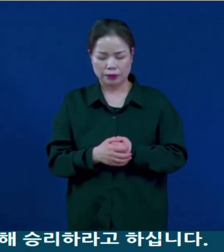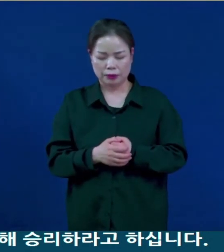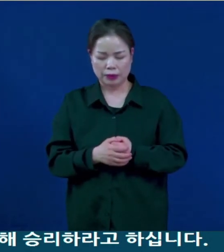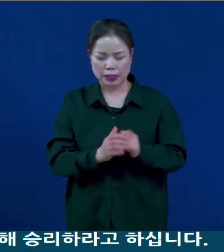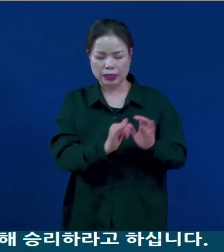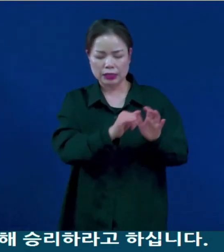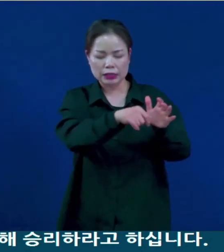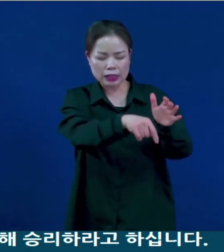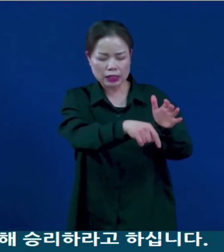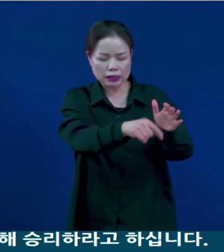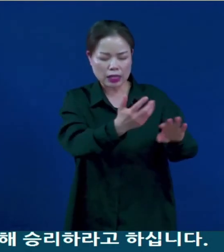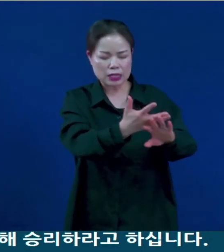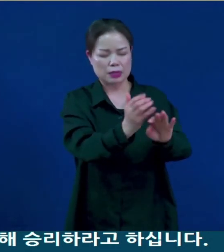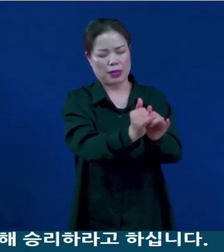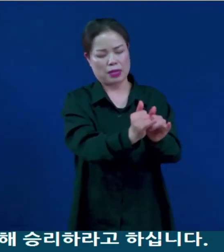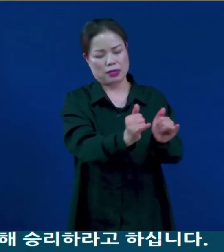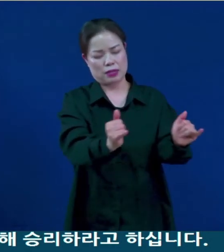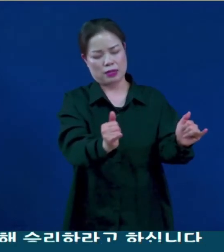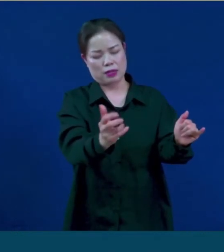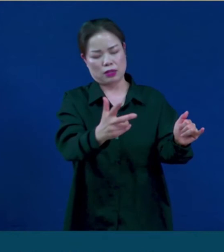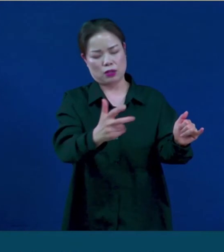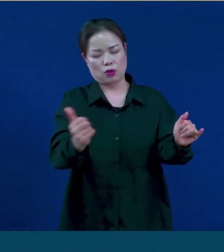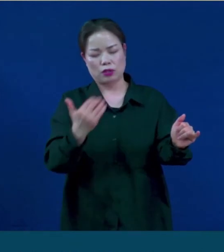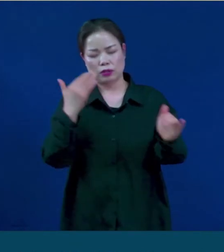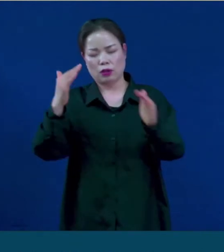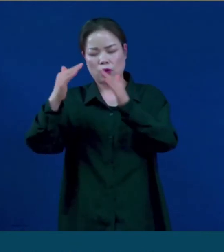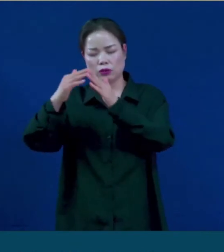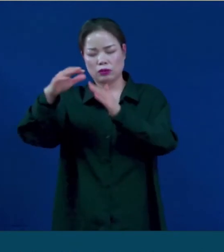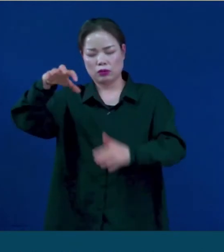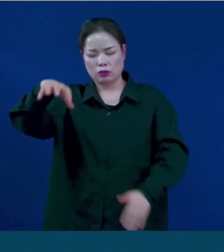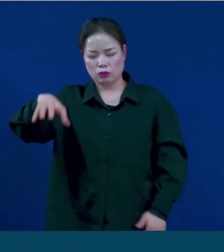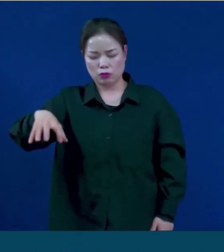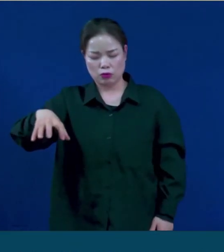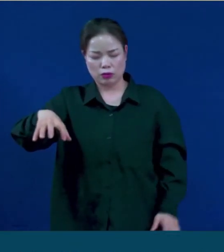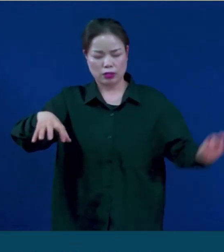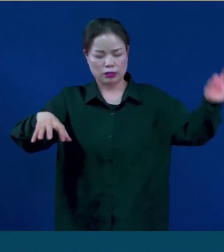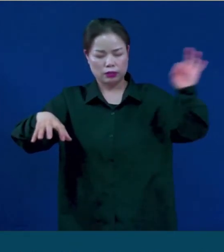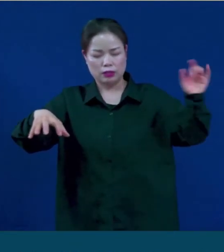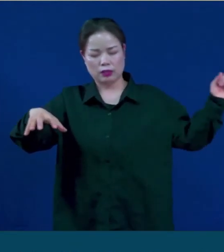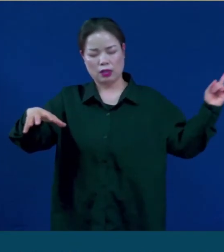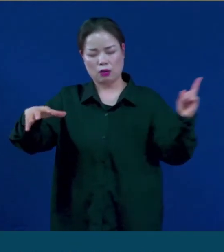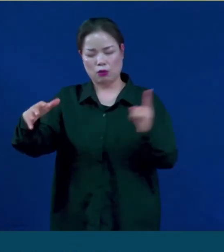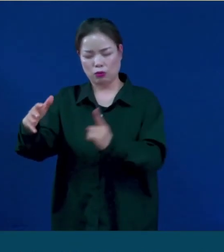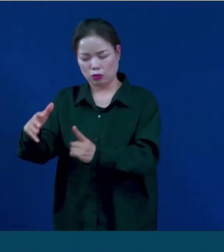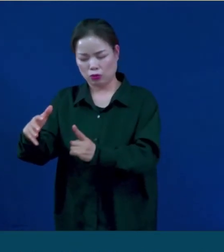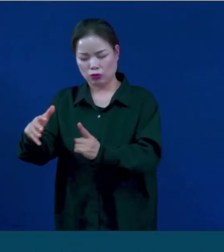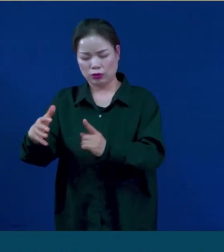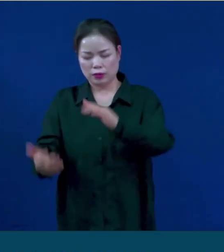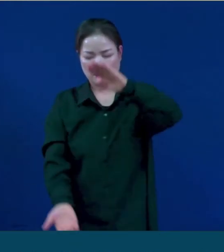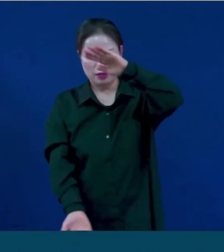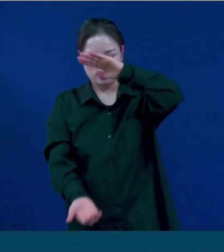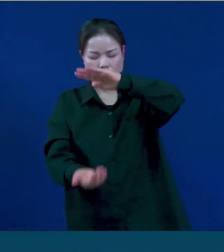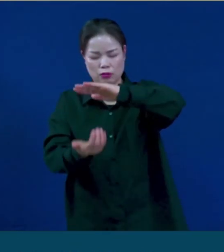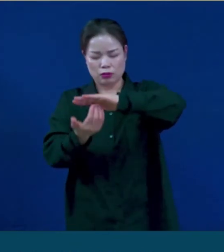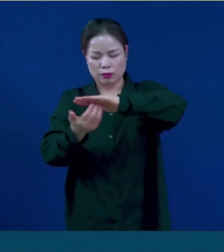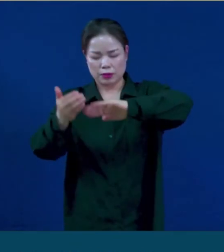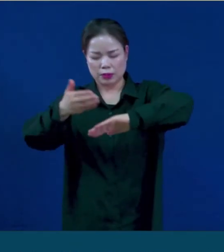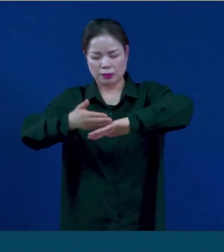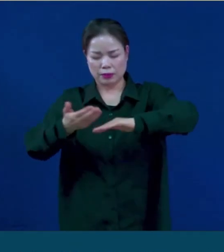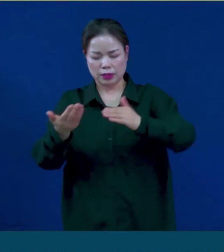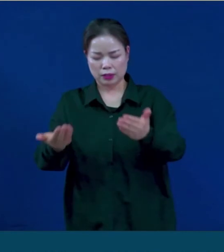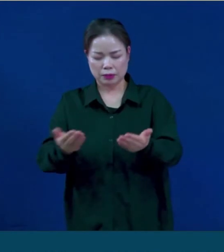이 세상의 이방인들을 여호와의 성전으로 찾아오도록 이루어 주셨음을